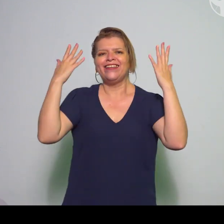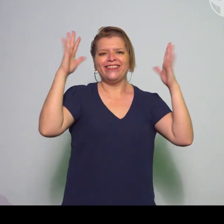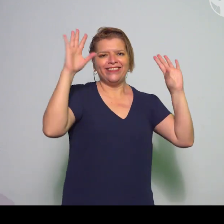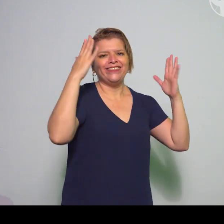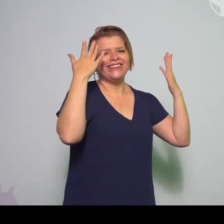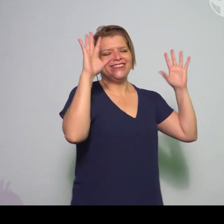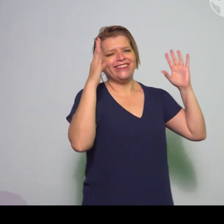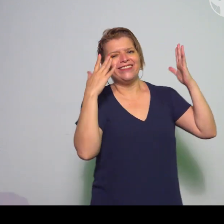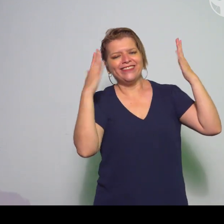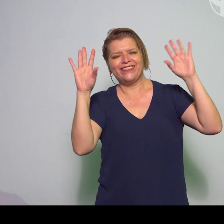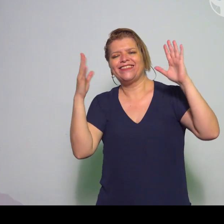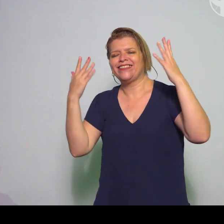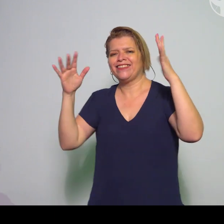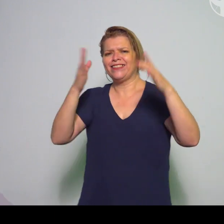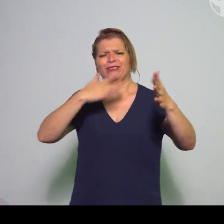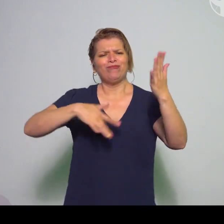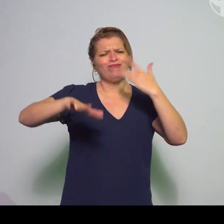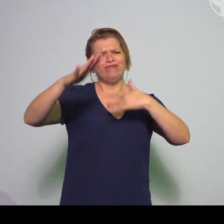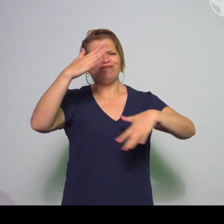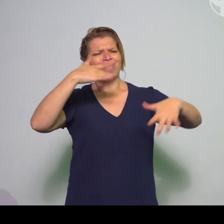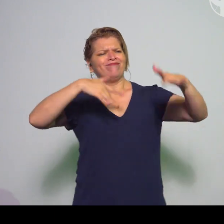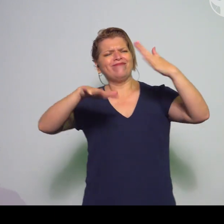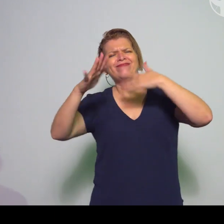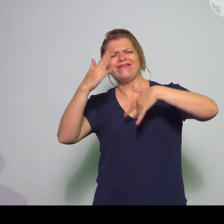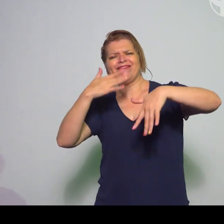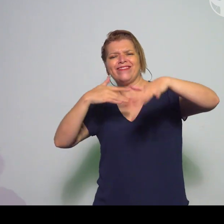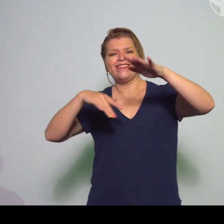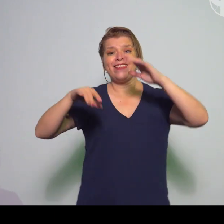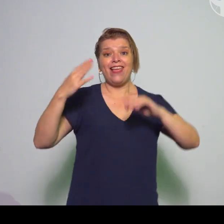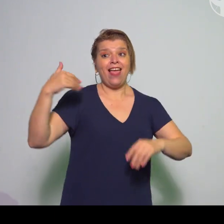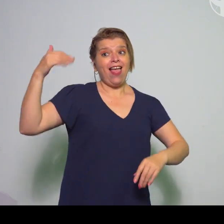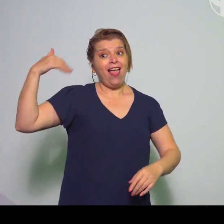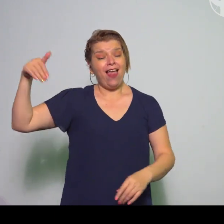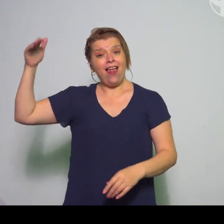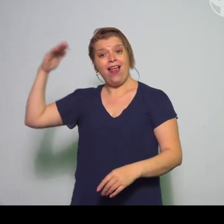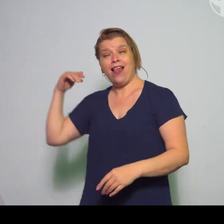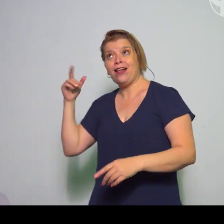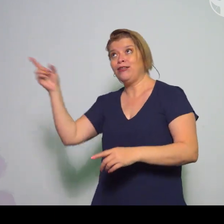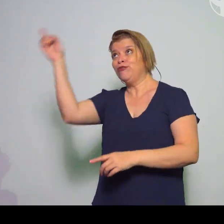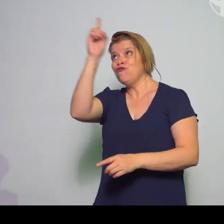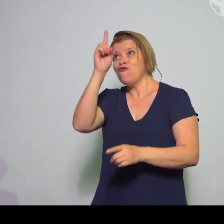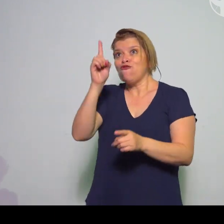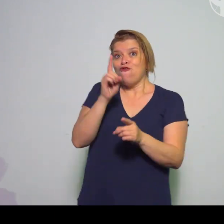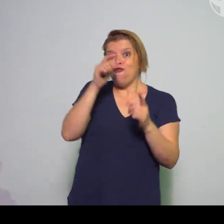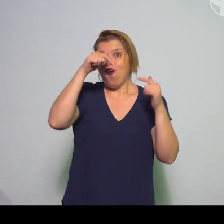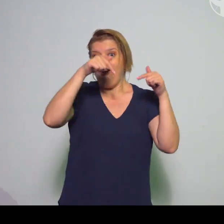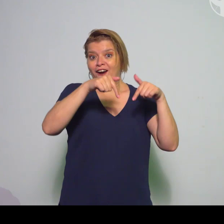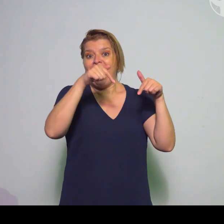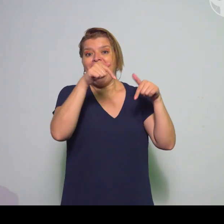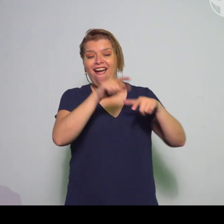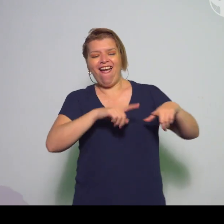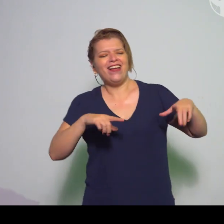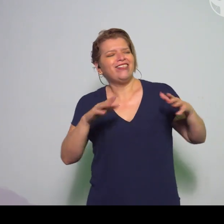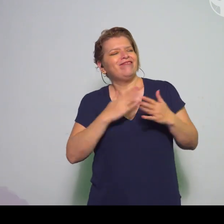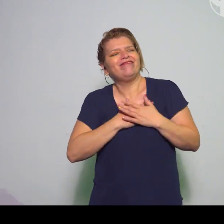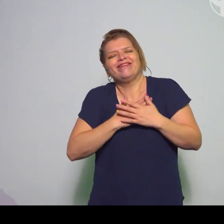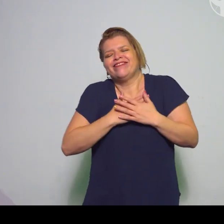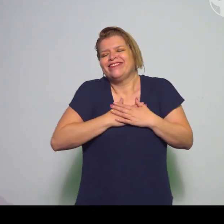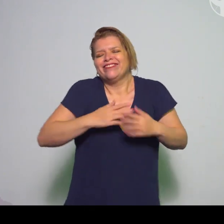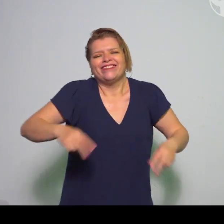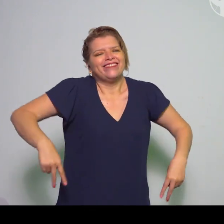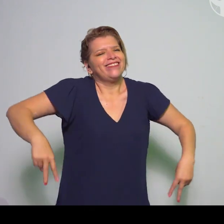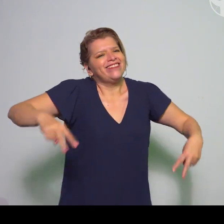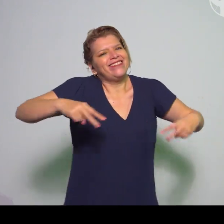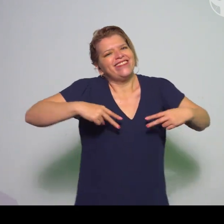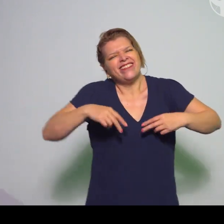Y ahora digamos juntos: desde que llegaste, mi vida